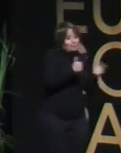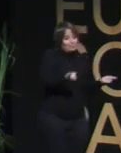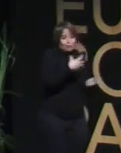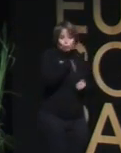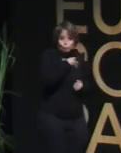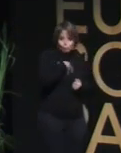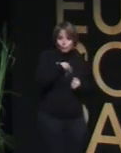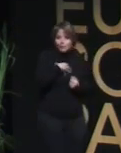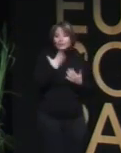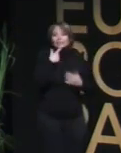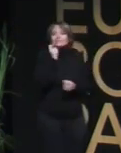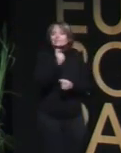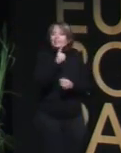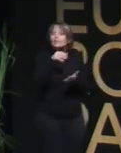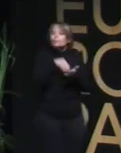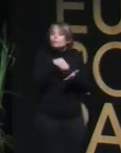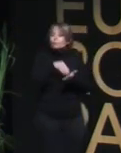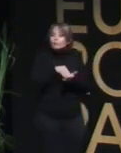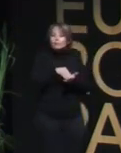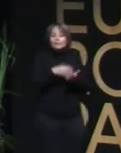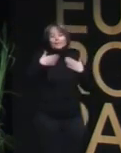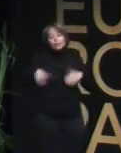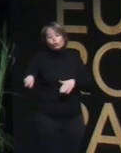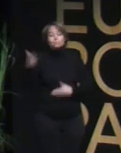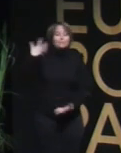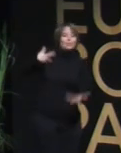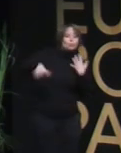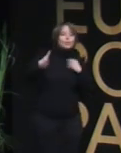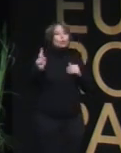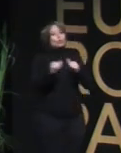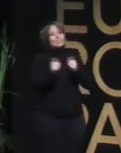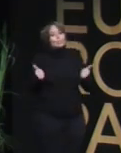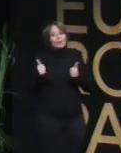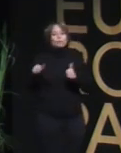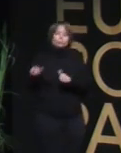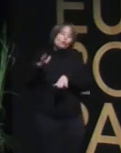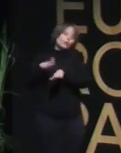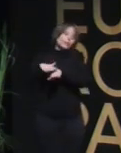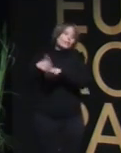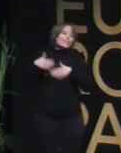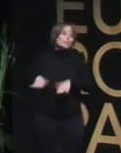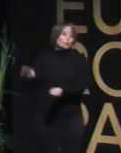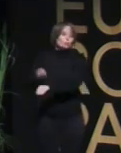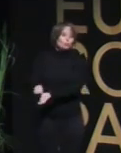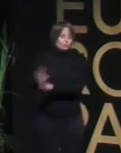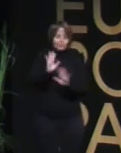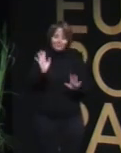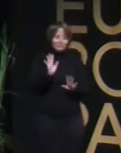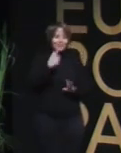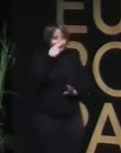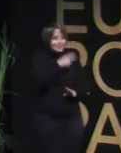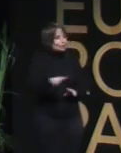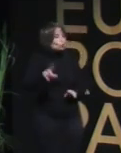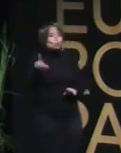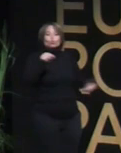permitir. Y muchas veces los hijos son las excusas, ¿no? No nos separamos por los hijos. Yo algo que siempre suelo explicar es que los niños no